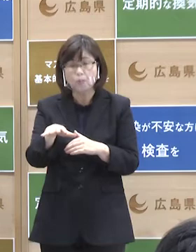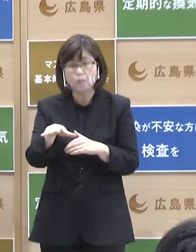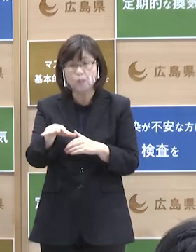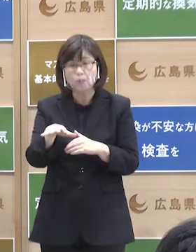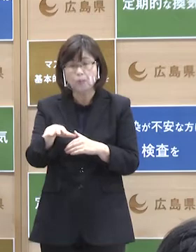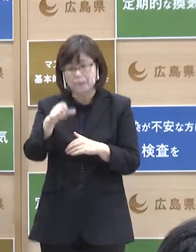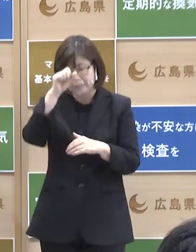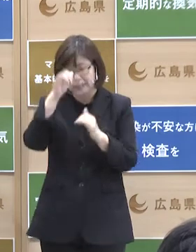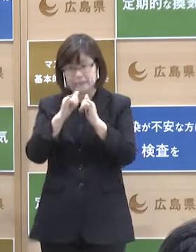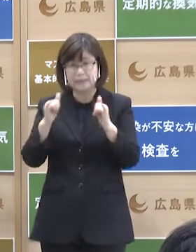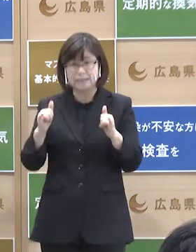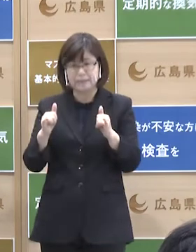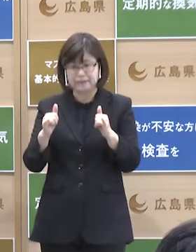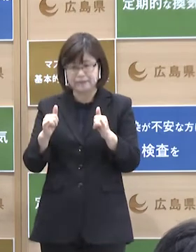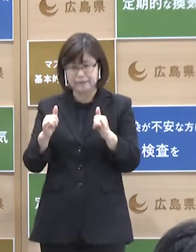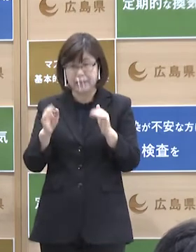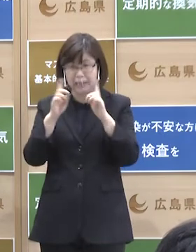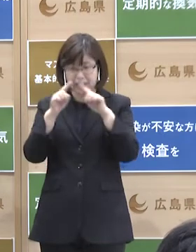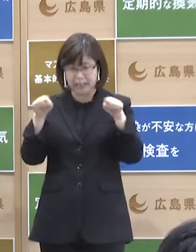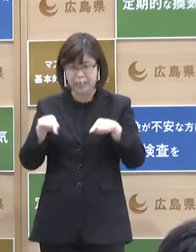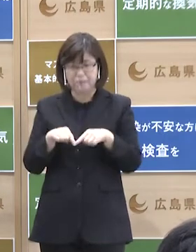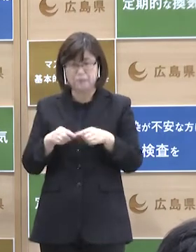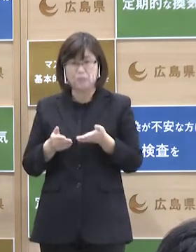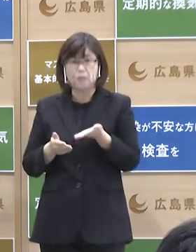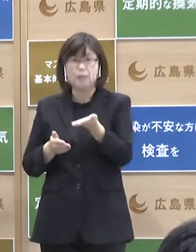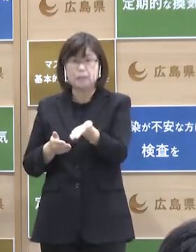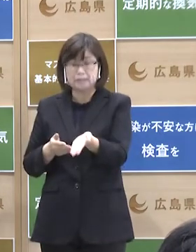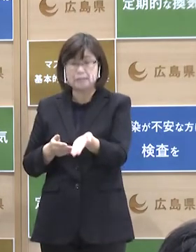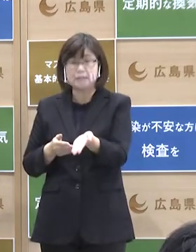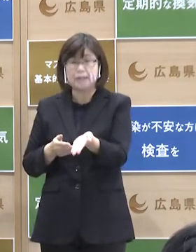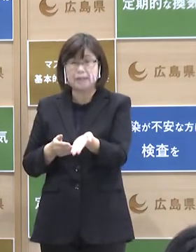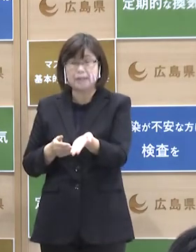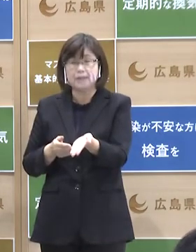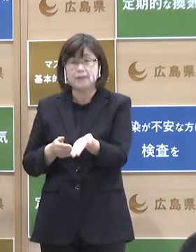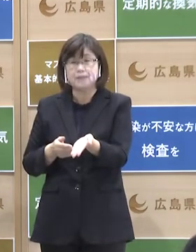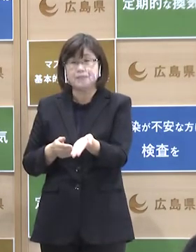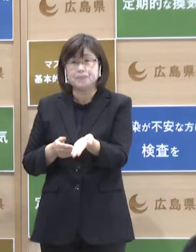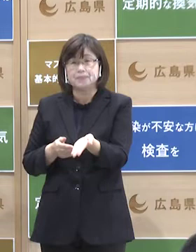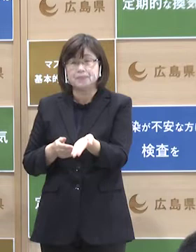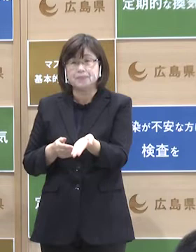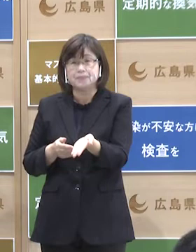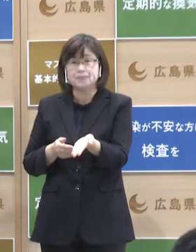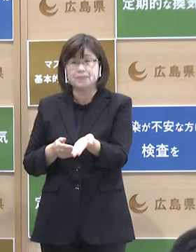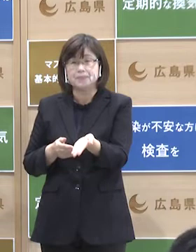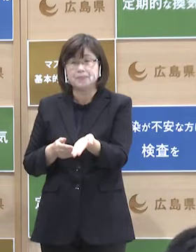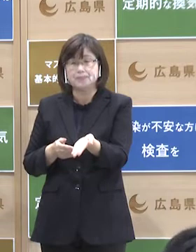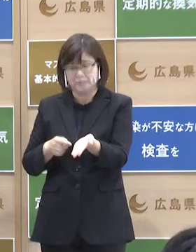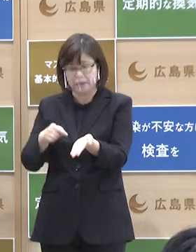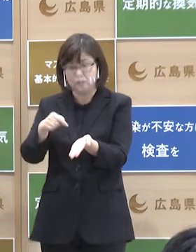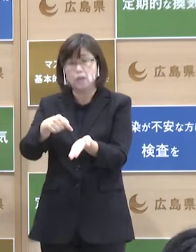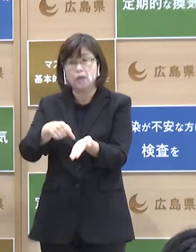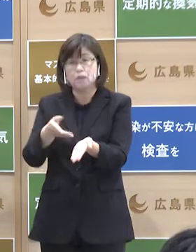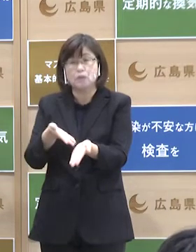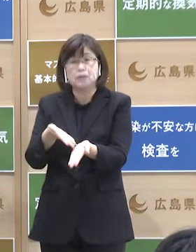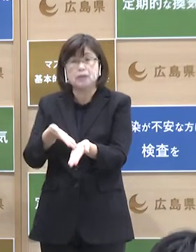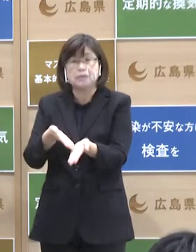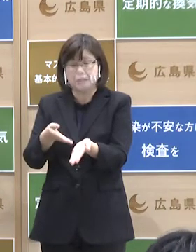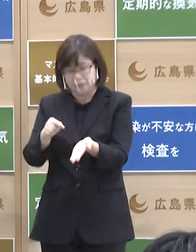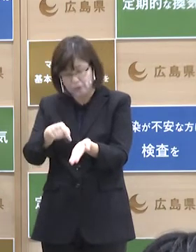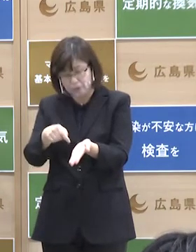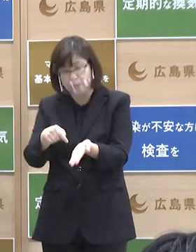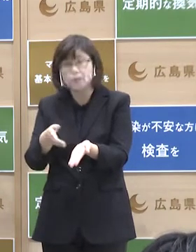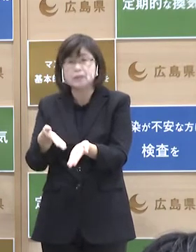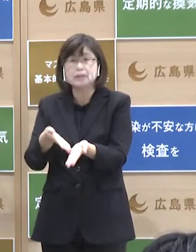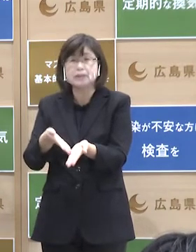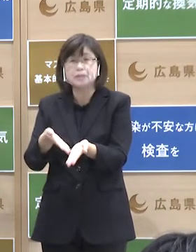して、紙を渡して、その紙を作らなきゃいけないわけですけど、でそれを渡して、説明をすると、こういうことをしてください